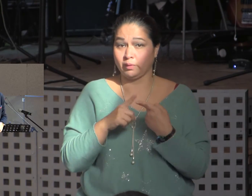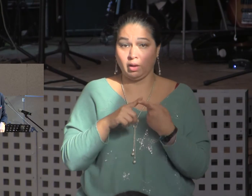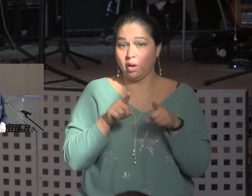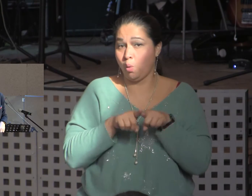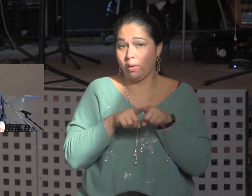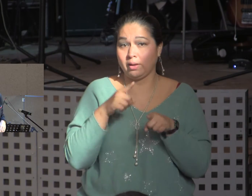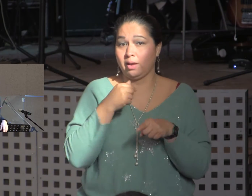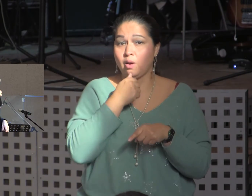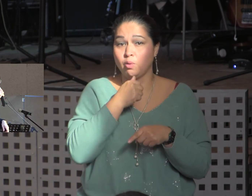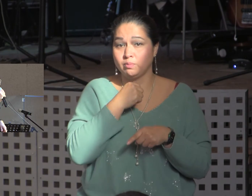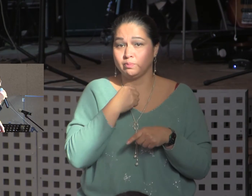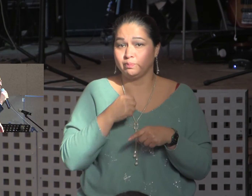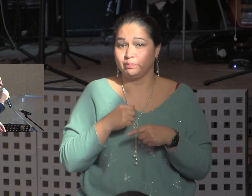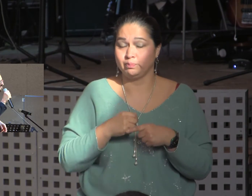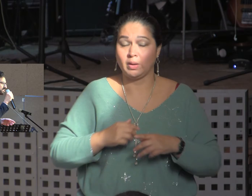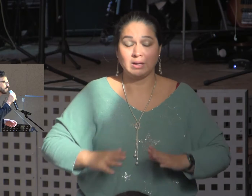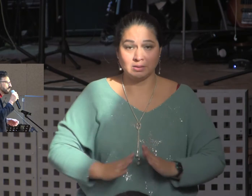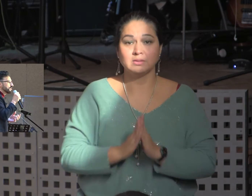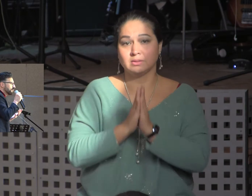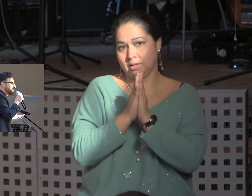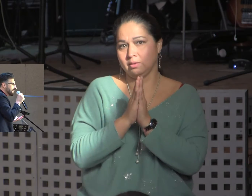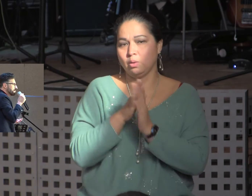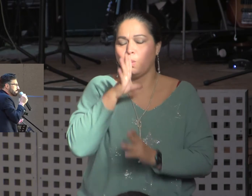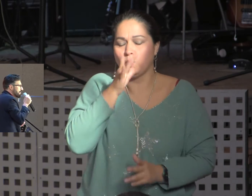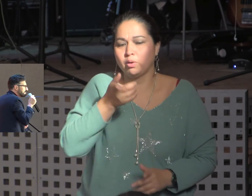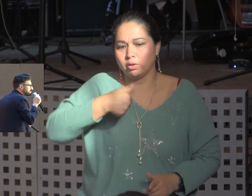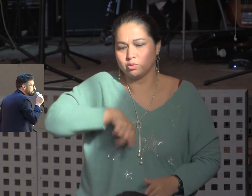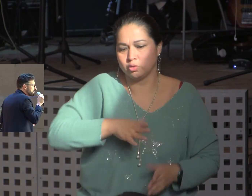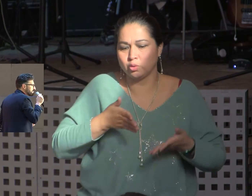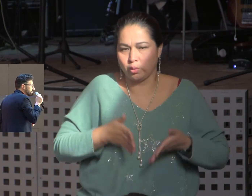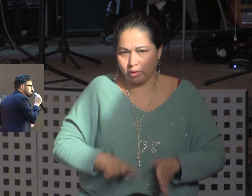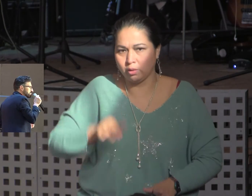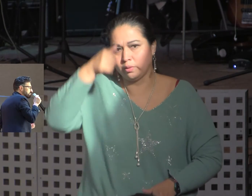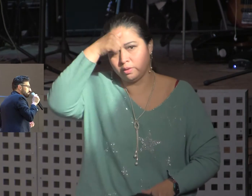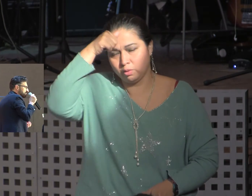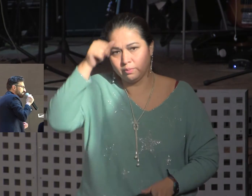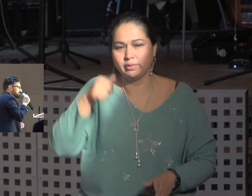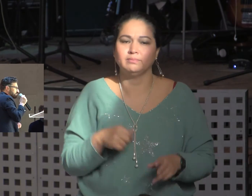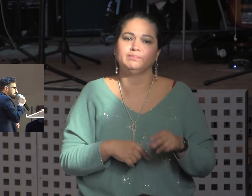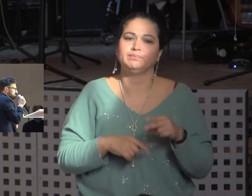un gusano, porque somos hijo de hombre.